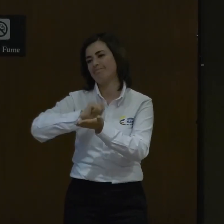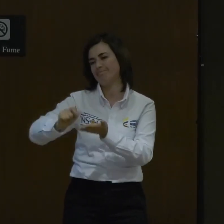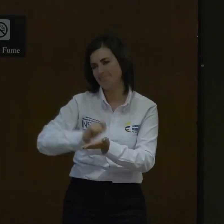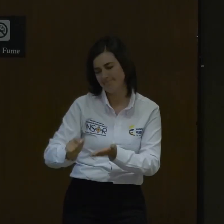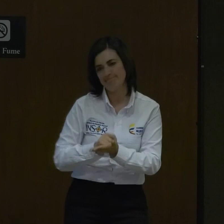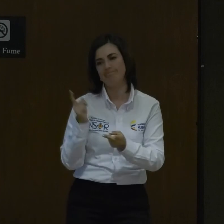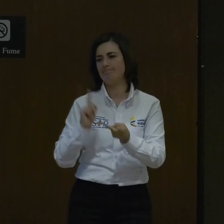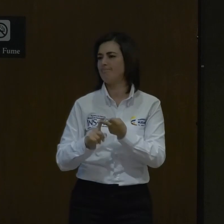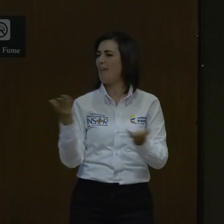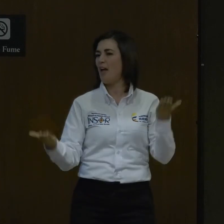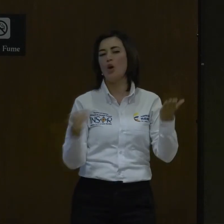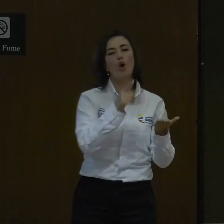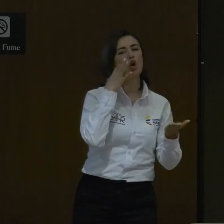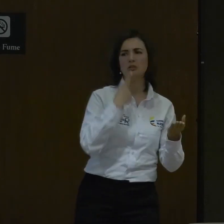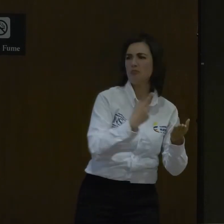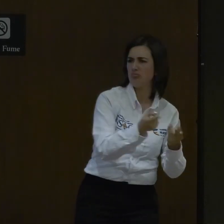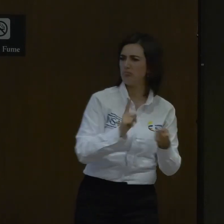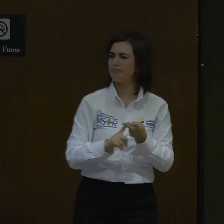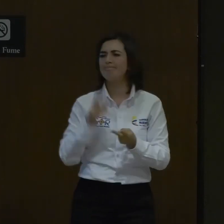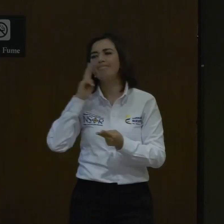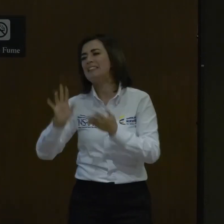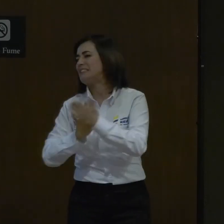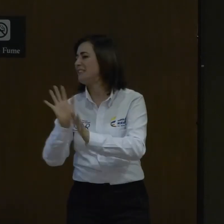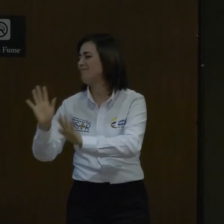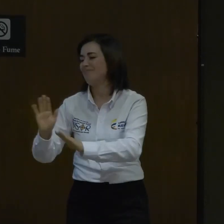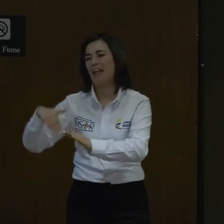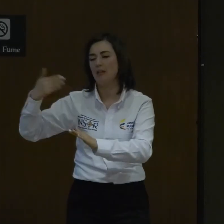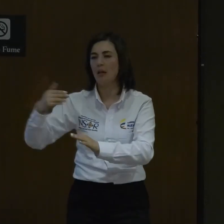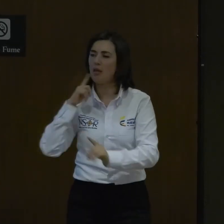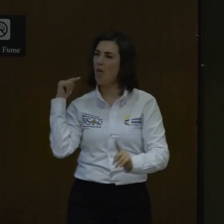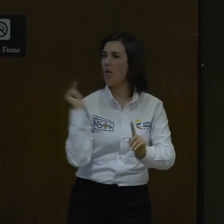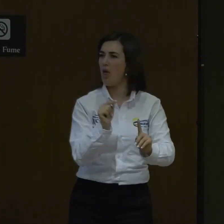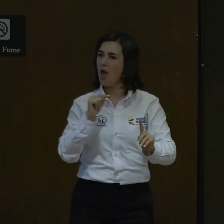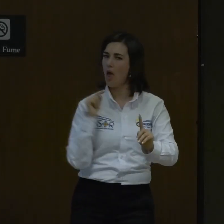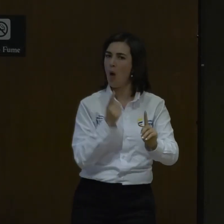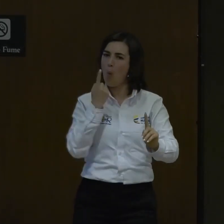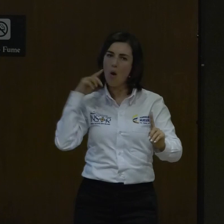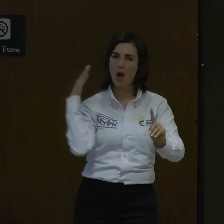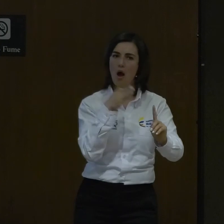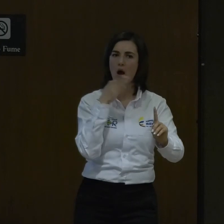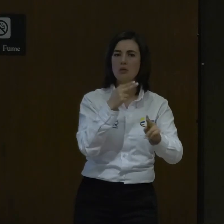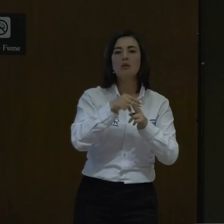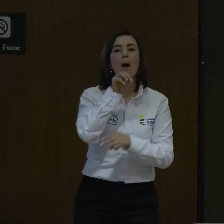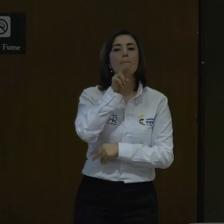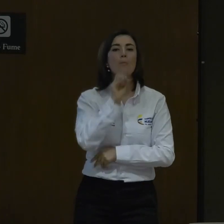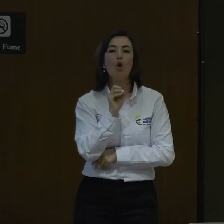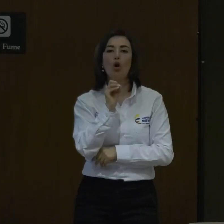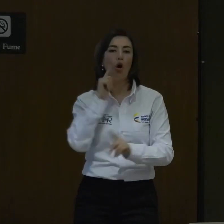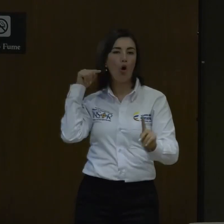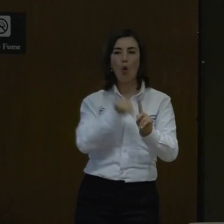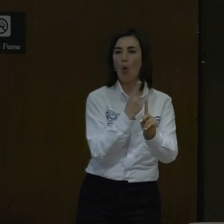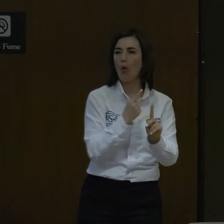el que no se valora el conocimiento de la lengua de señas. Este es el modelo monolingüe que ha ido persistiendo y que